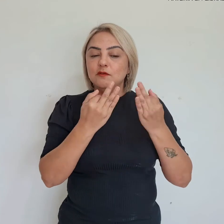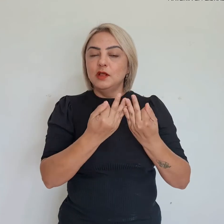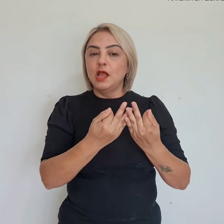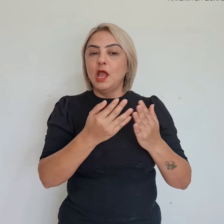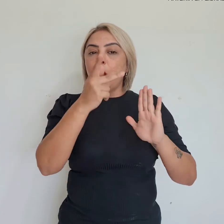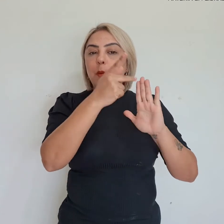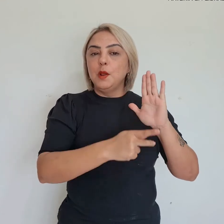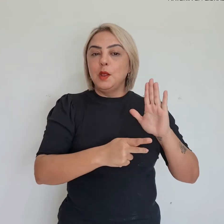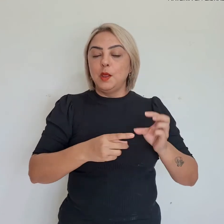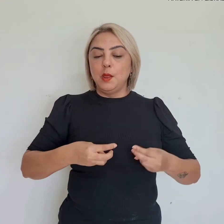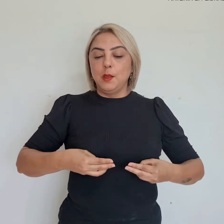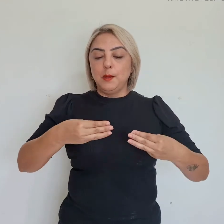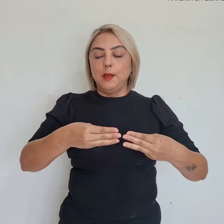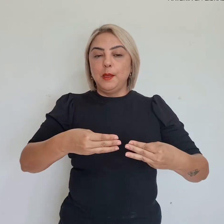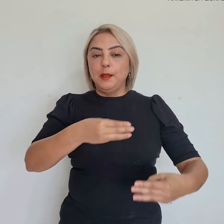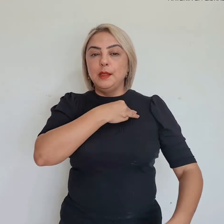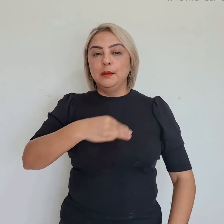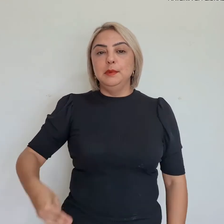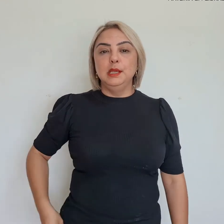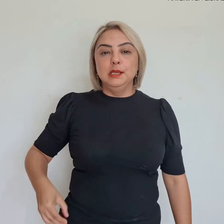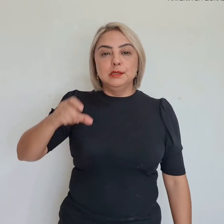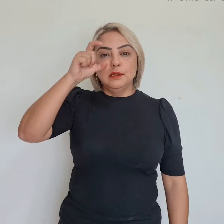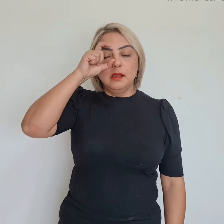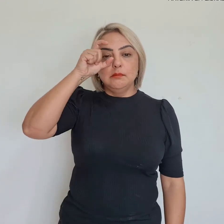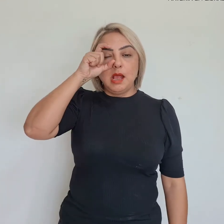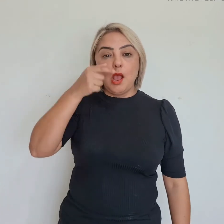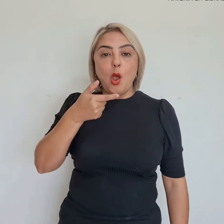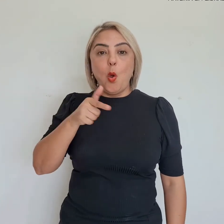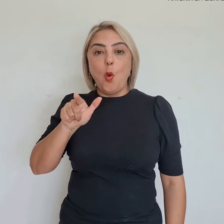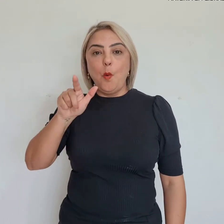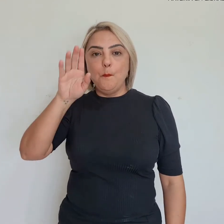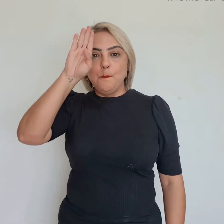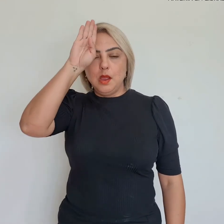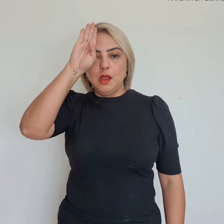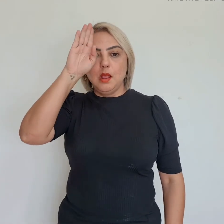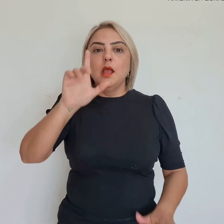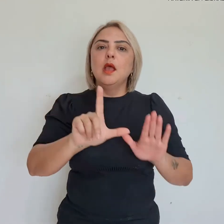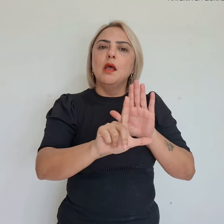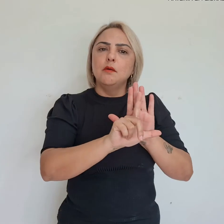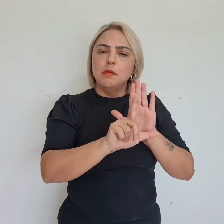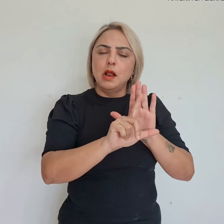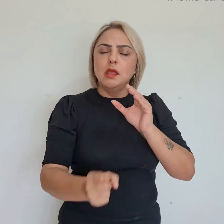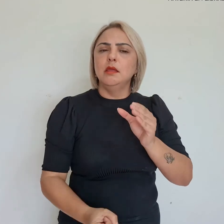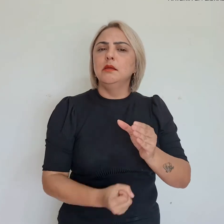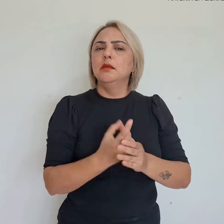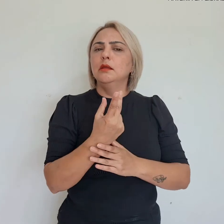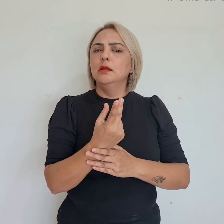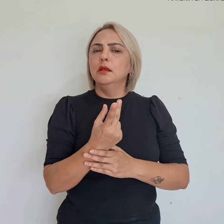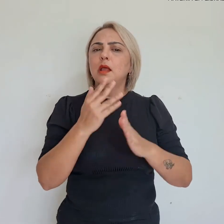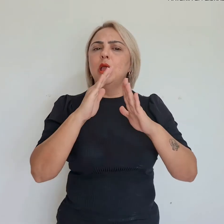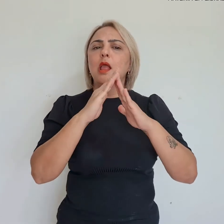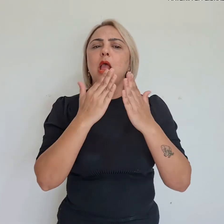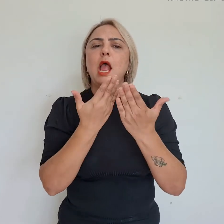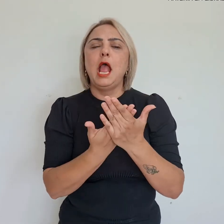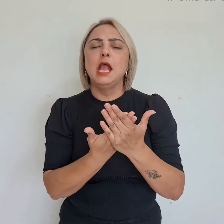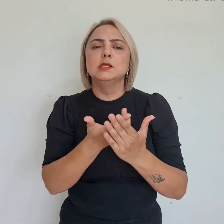ministra Damares. Outra prioridade é uma lei que cria a escola sem partido